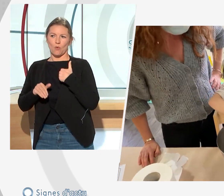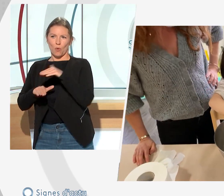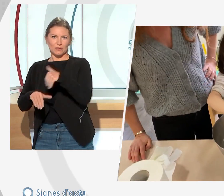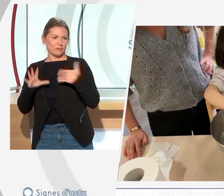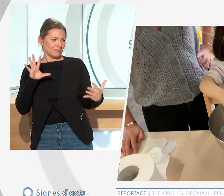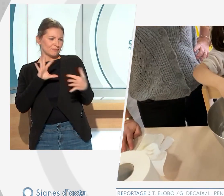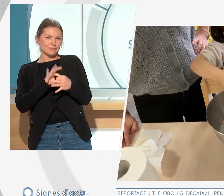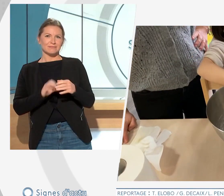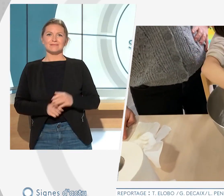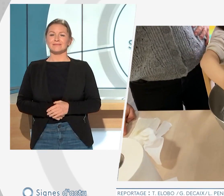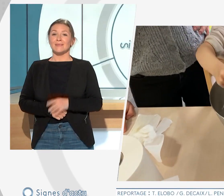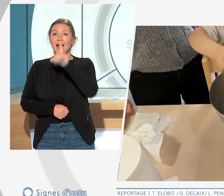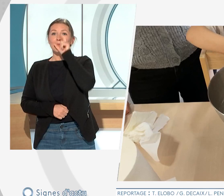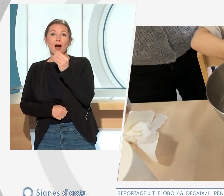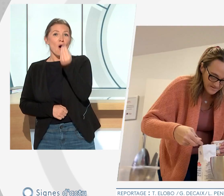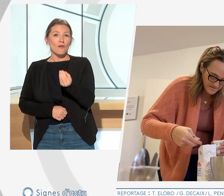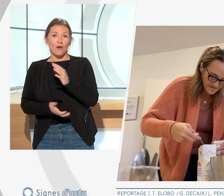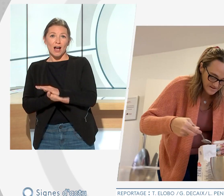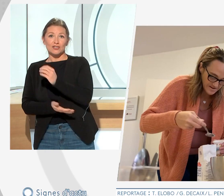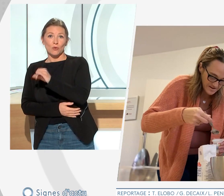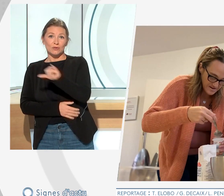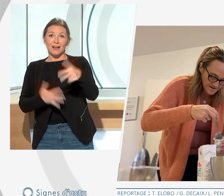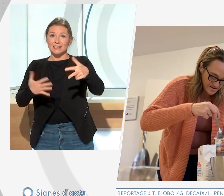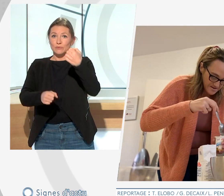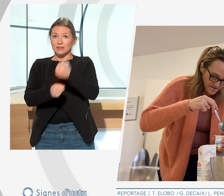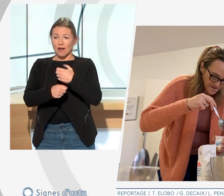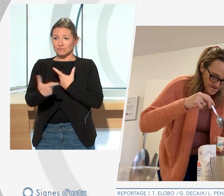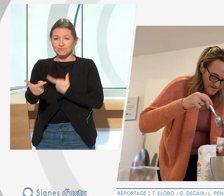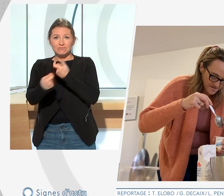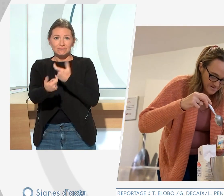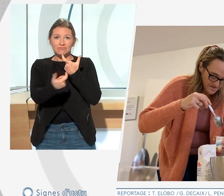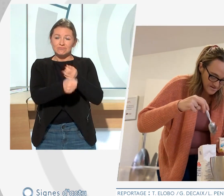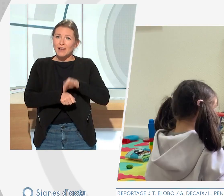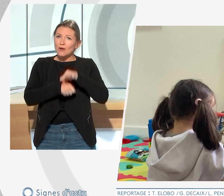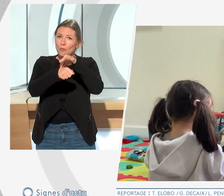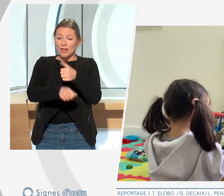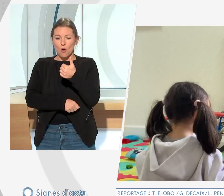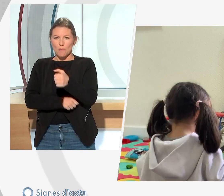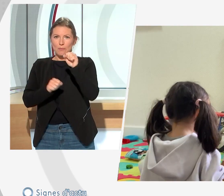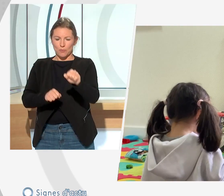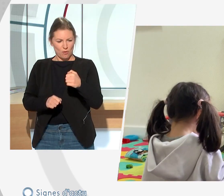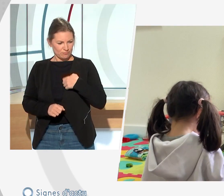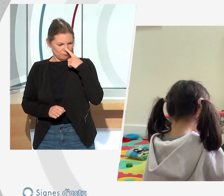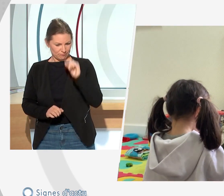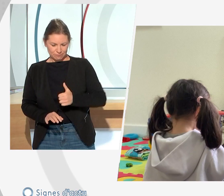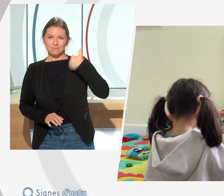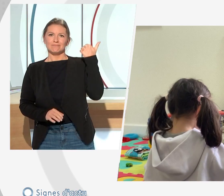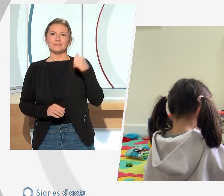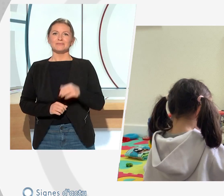les enfants de 0 à 18 ans reçoivent un accompagnement sur mesure et trouvent ainsi les gestes pour se rassurer.